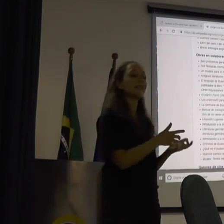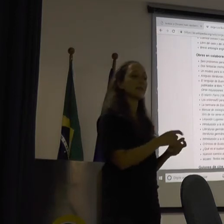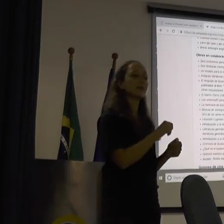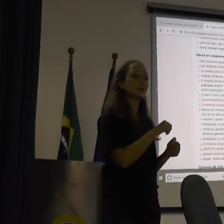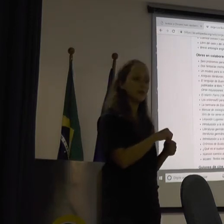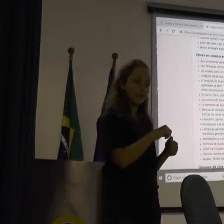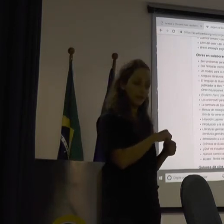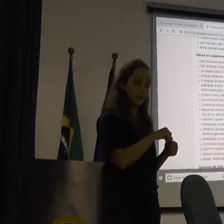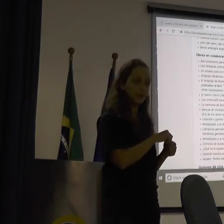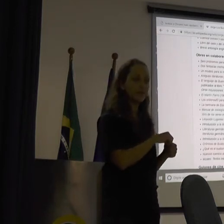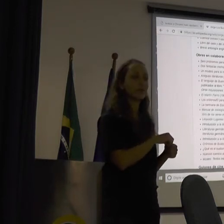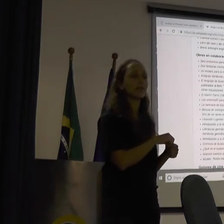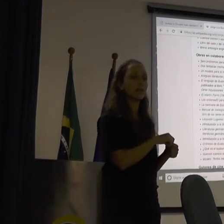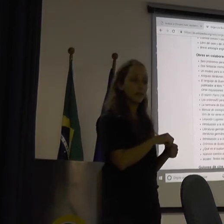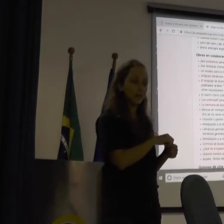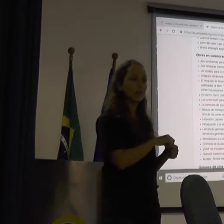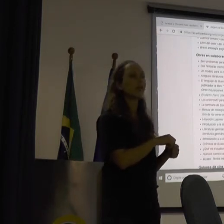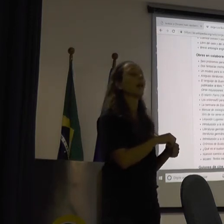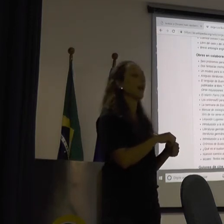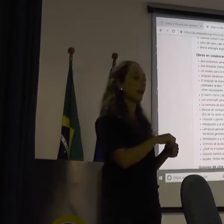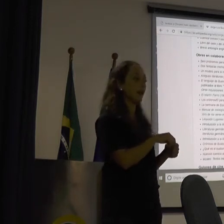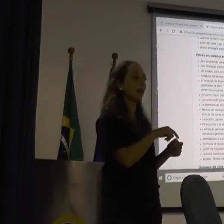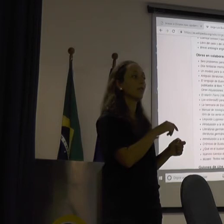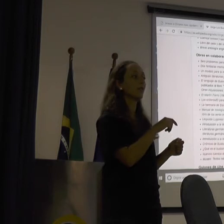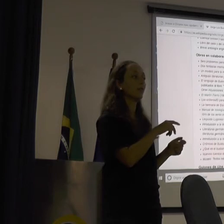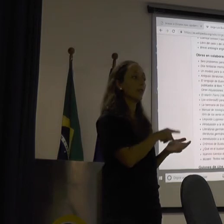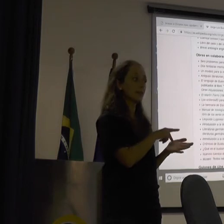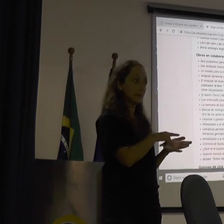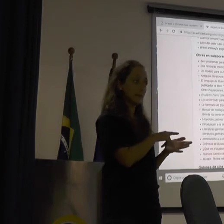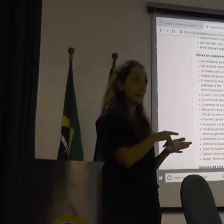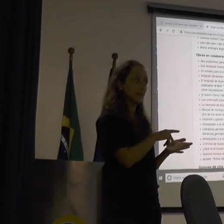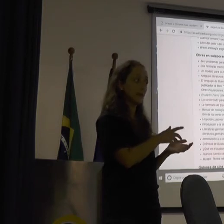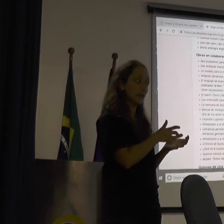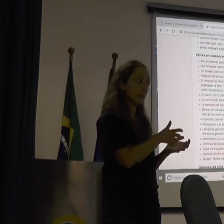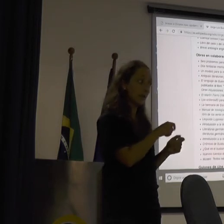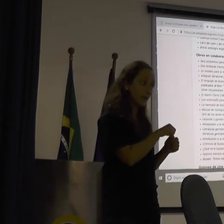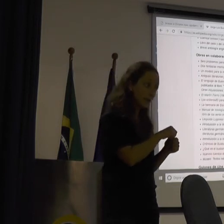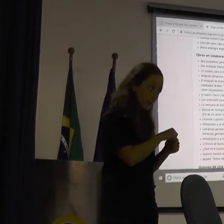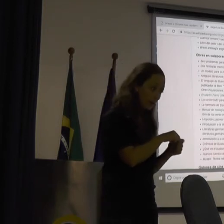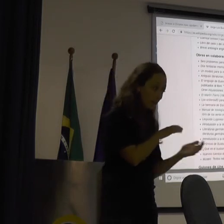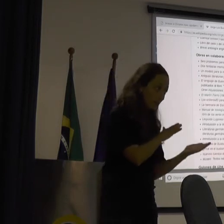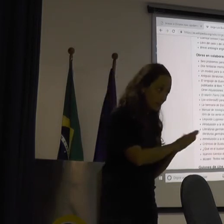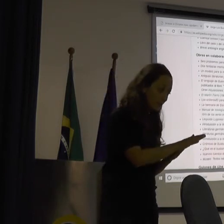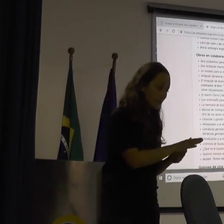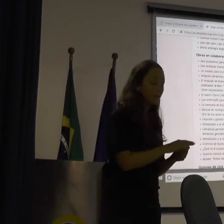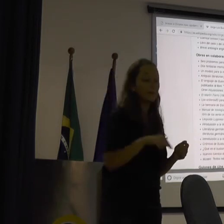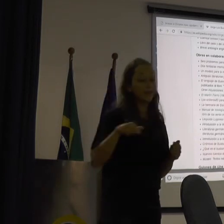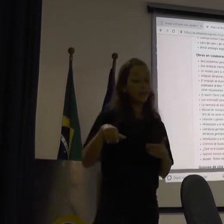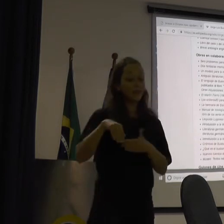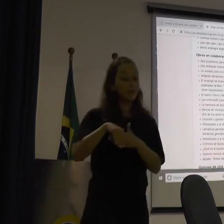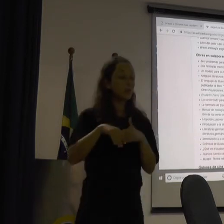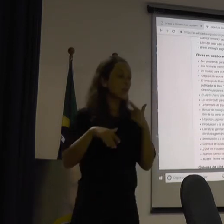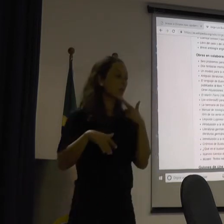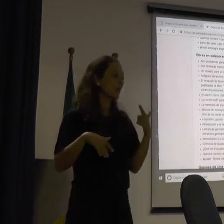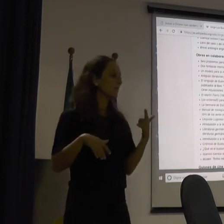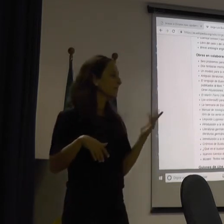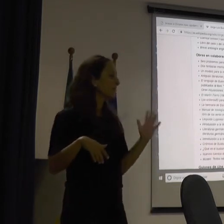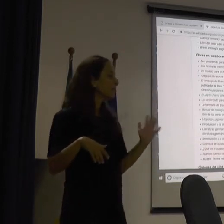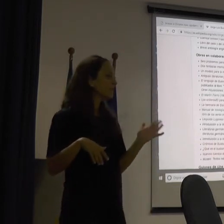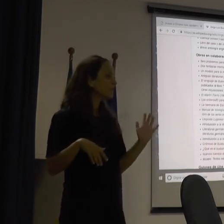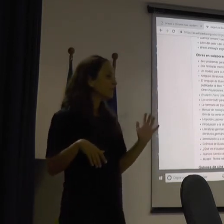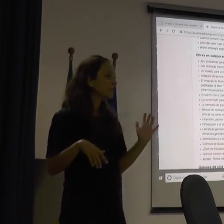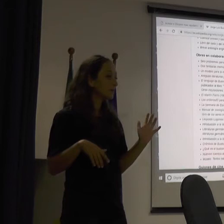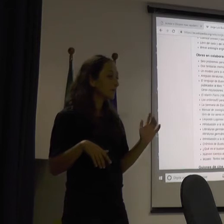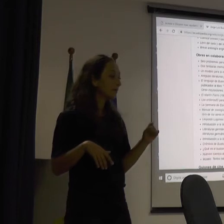certo momento uma reedição e o editor falou, não vou fazer porque não vende. Aí o Bel falou, puxa, eu vou